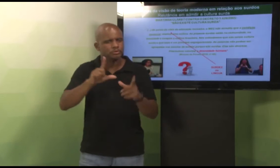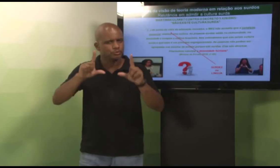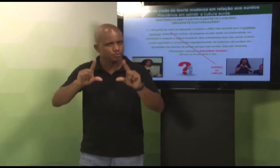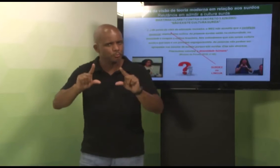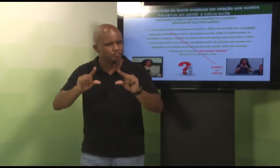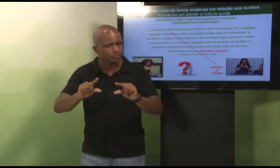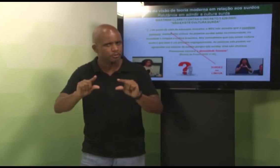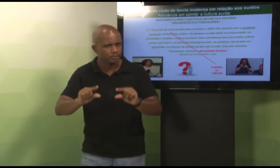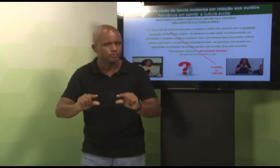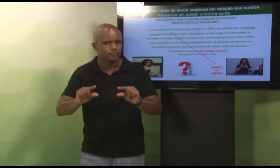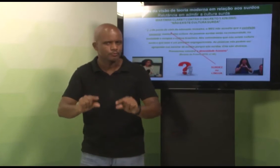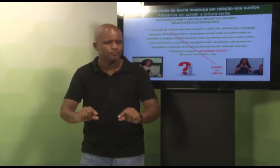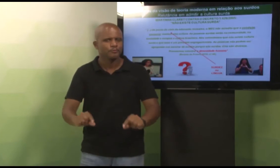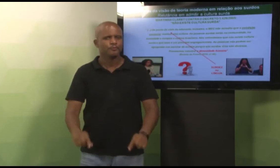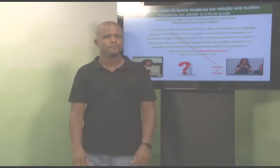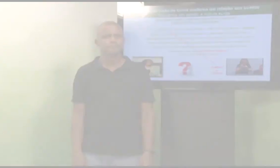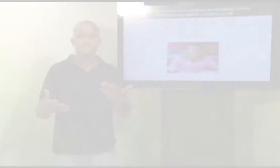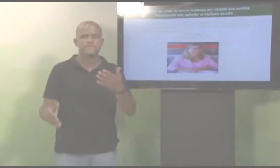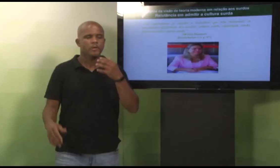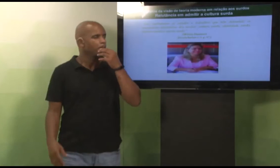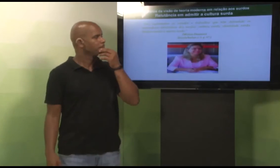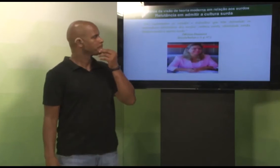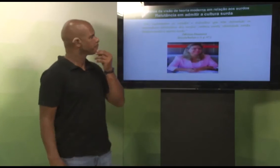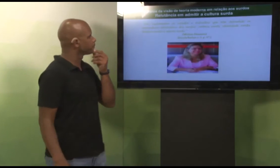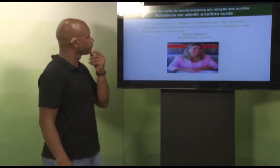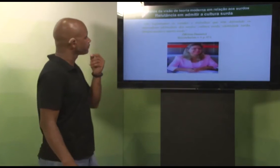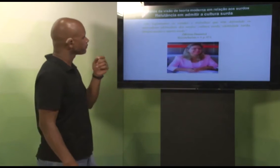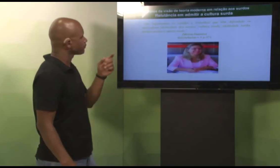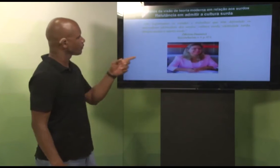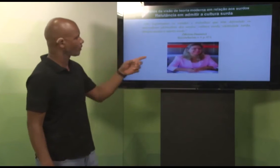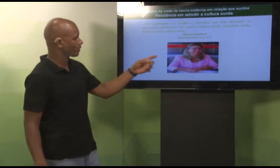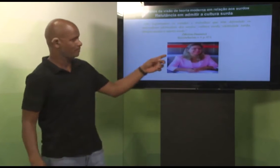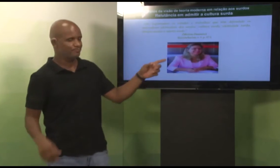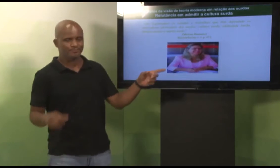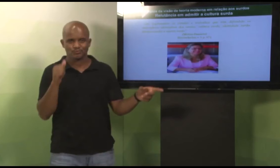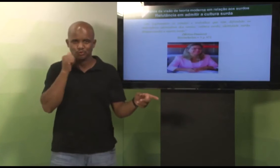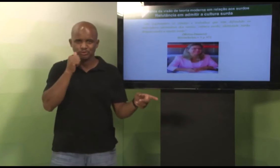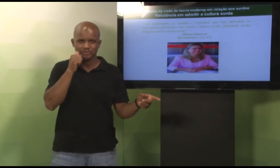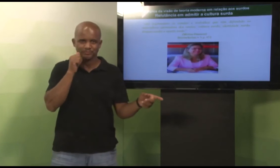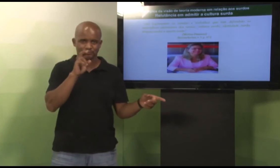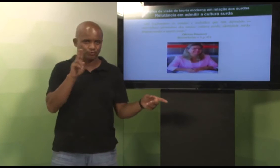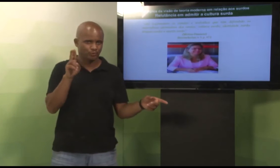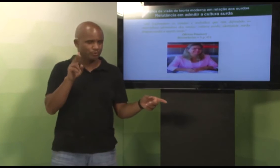embate ali, e até hoje há, que conseguiu minimizar essas diferenças.